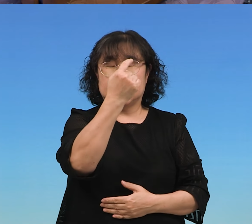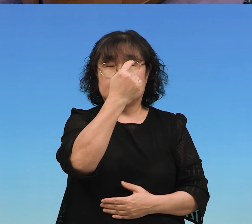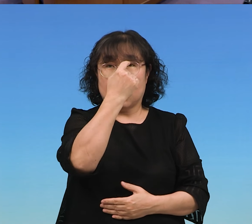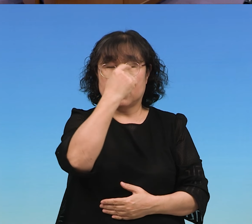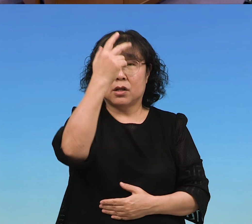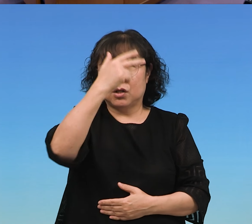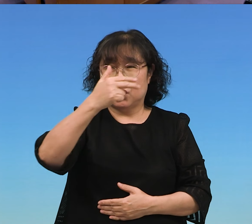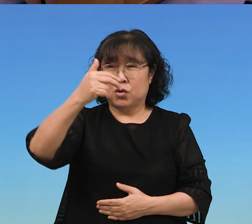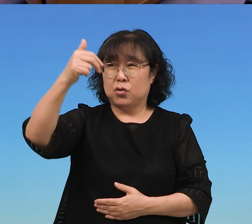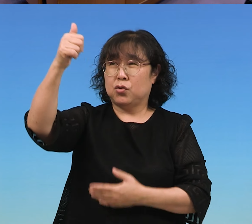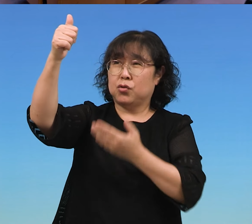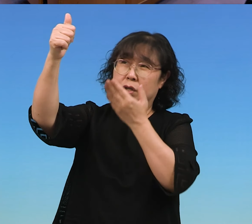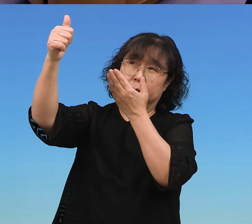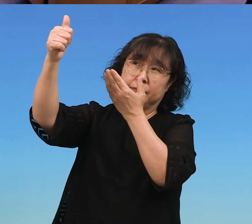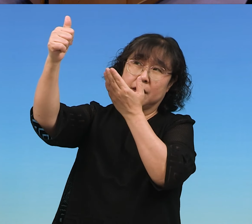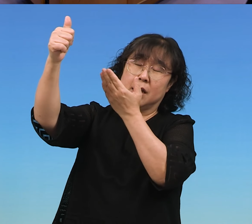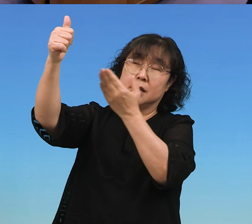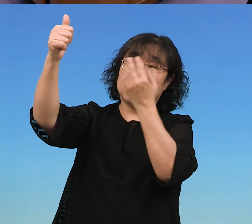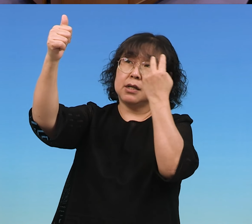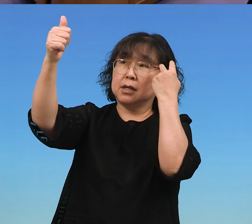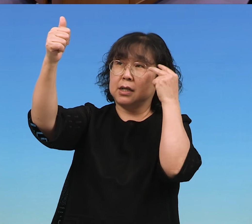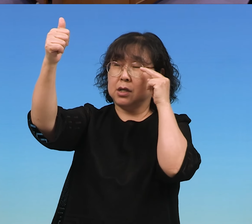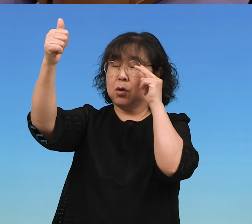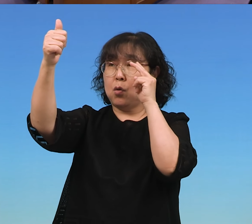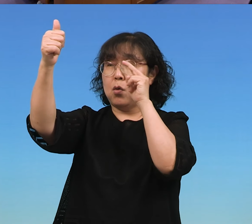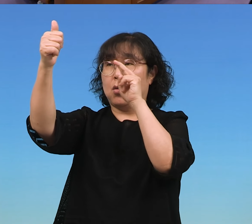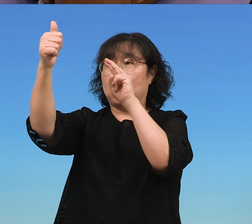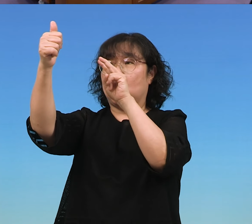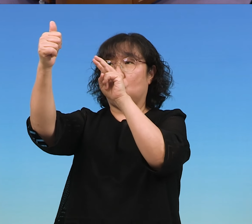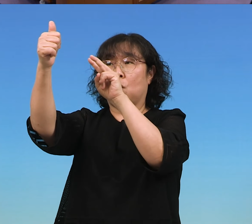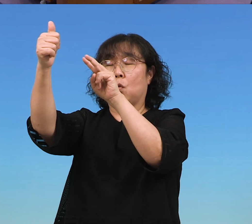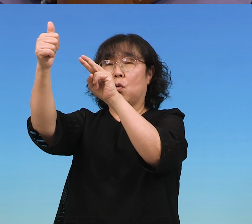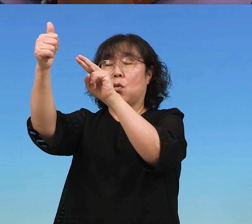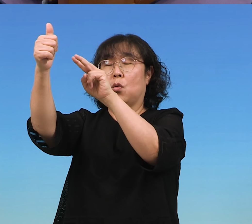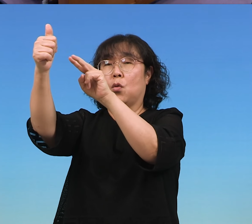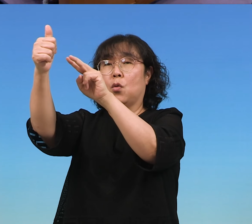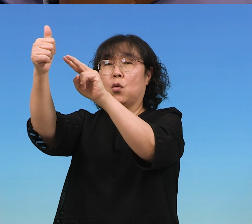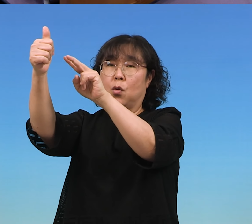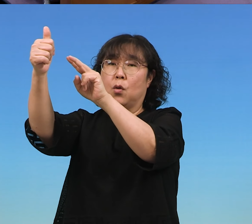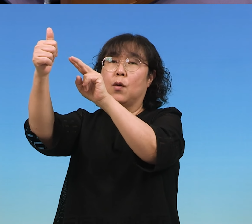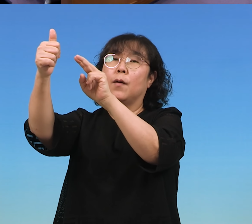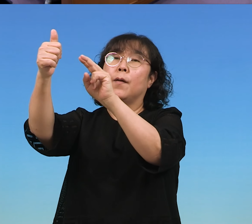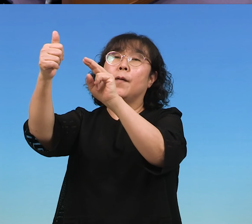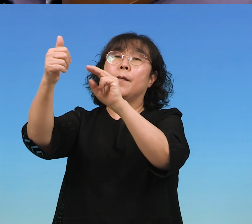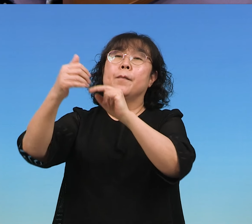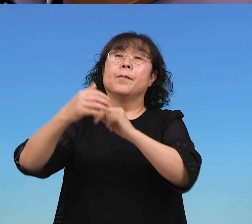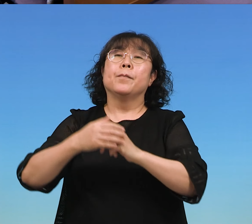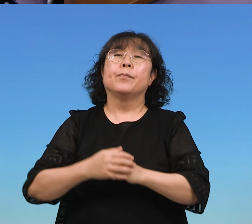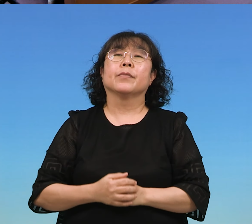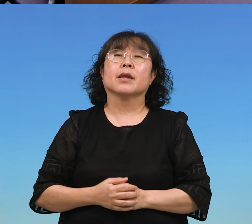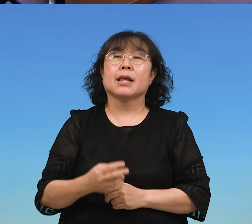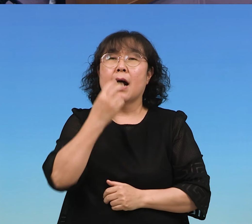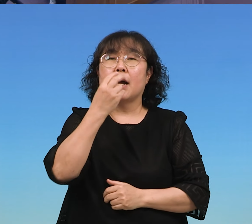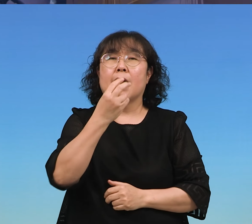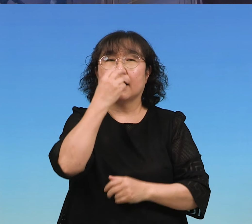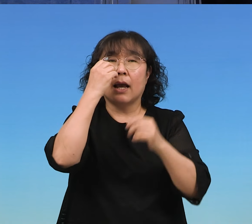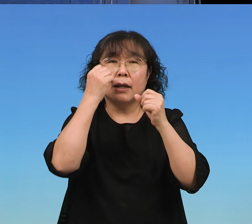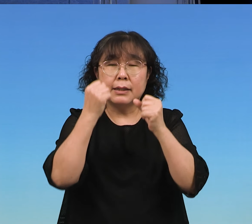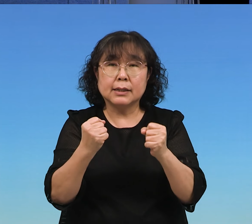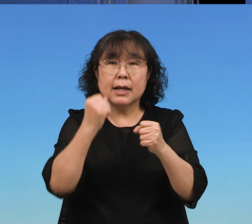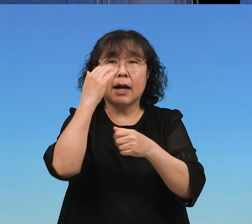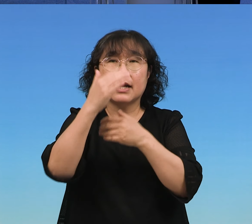드리고, 모든 시선을 주님께 드리고, 여러분 우리 아버지 하나님 마음으로 일하신 하나님,